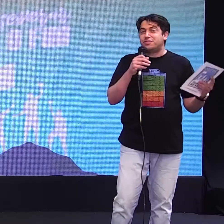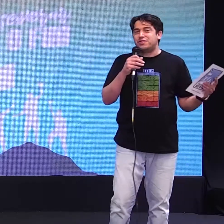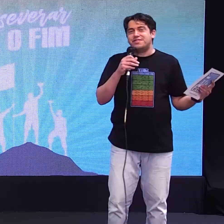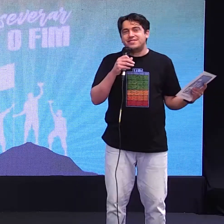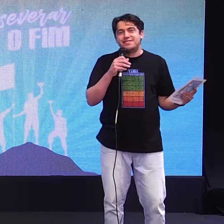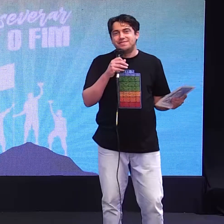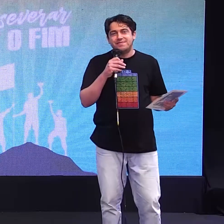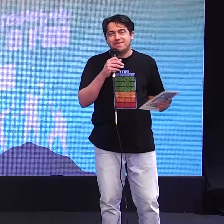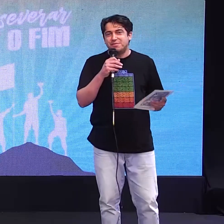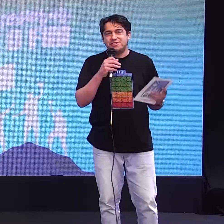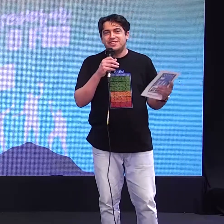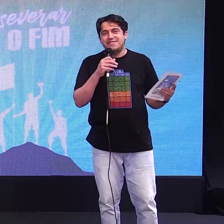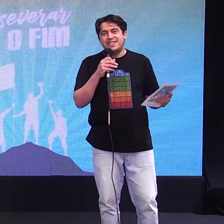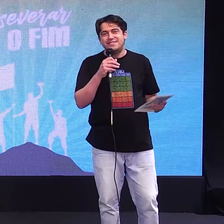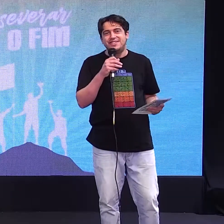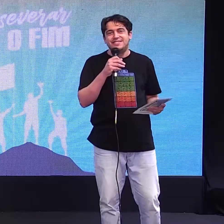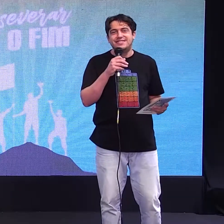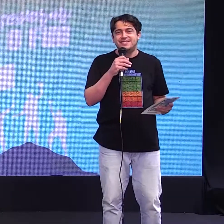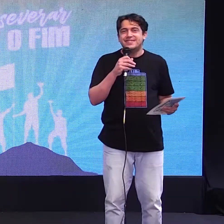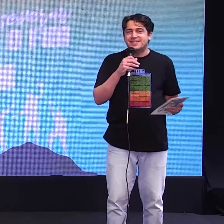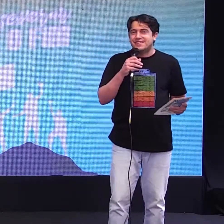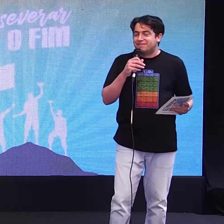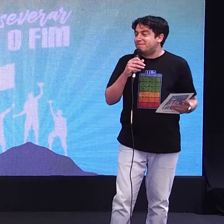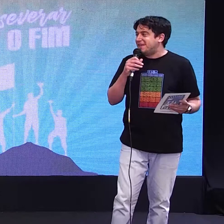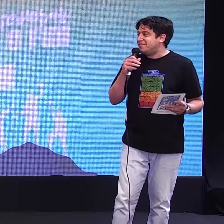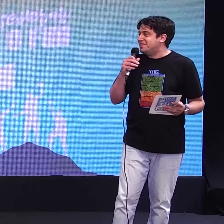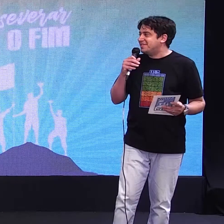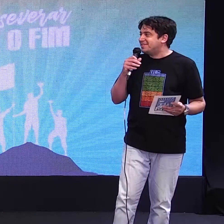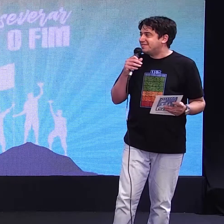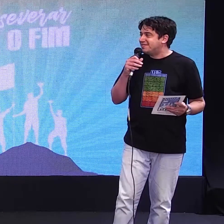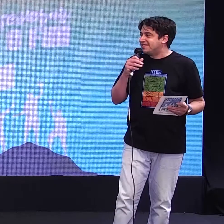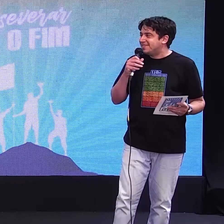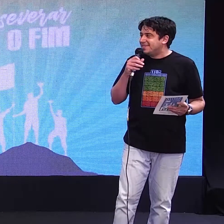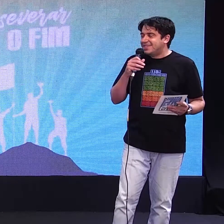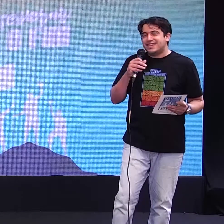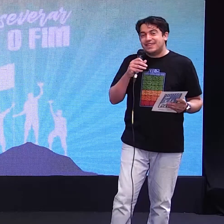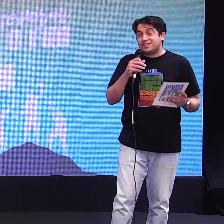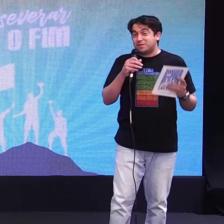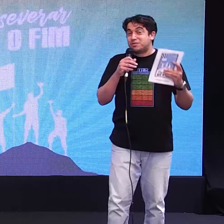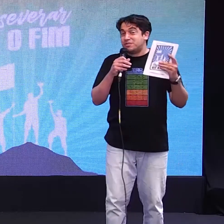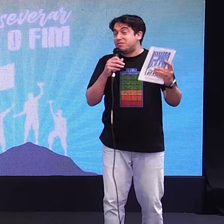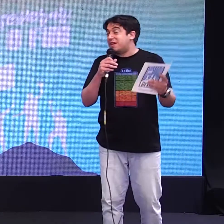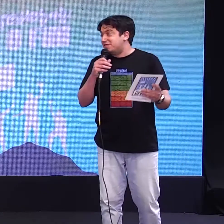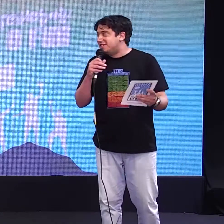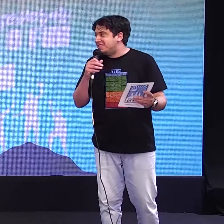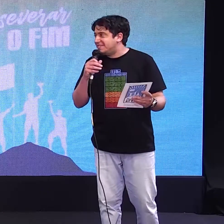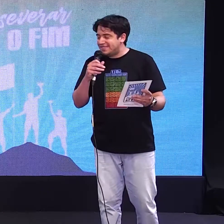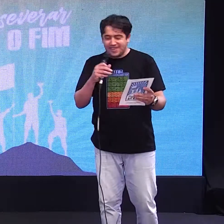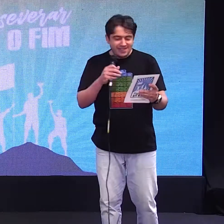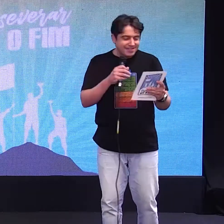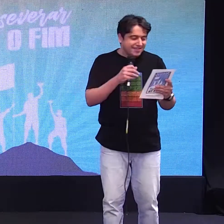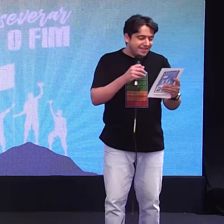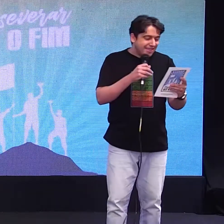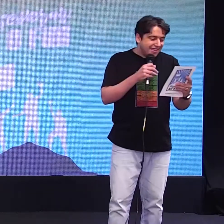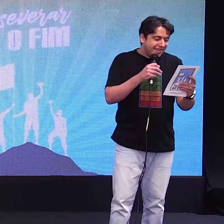do mundo todo. Me emocionei várias vezes. Foi maravilhoso. E nós vamos continuar hoje,